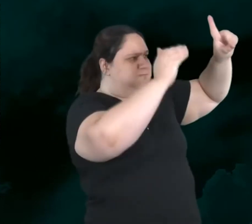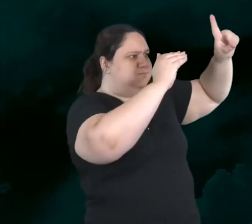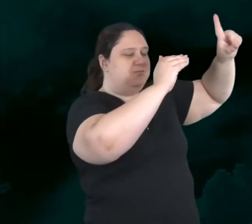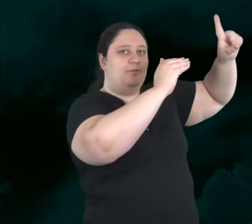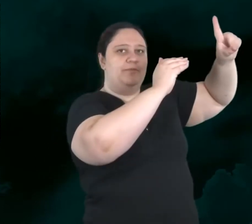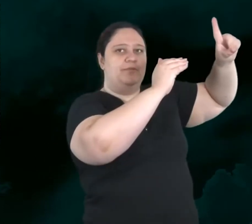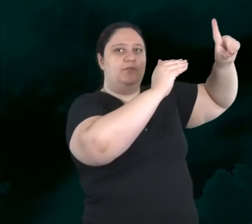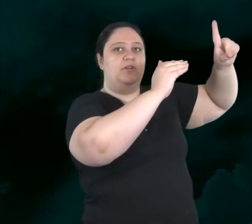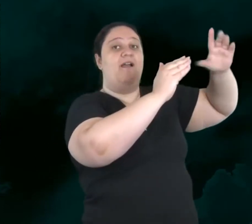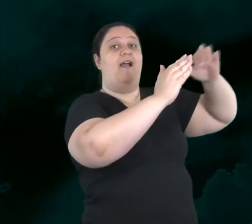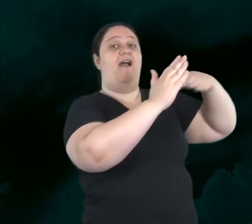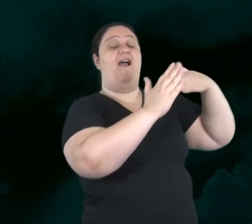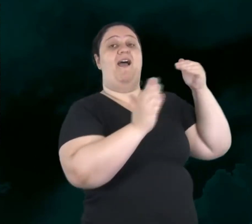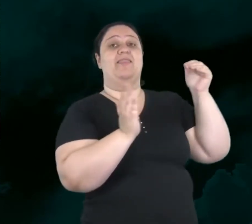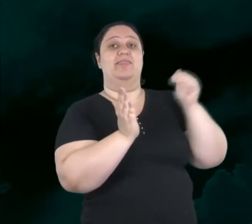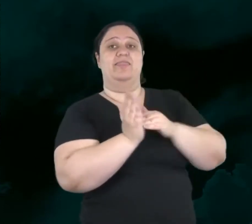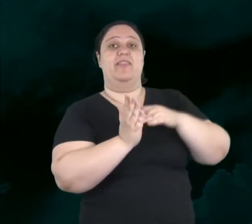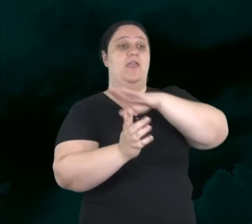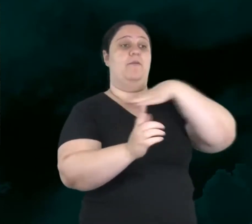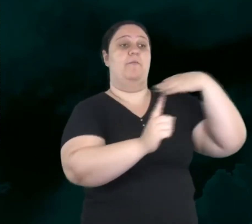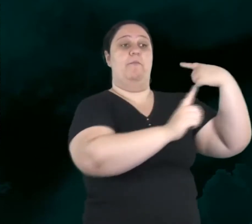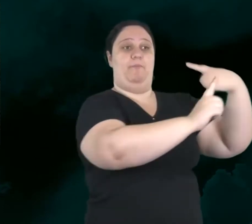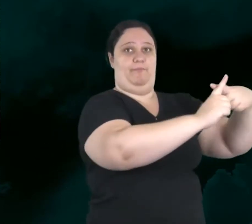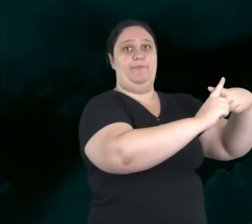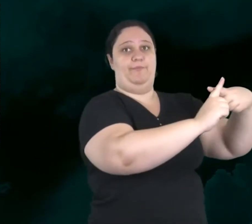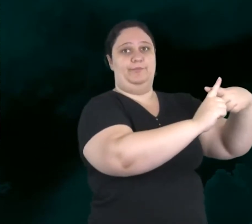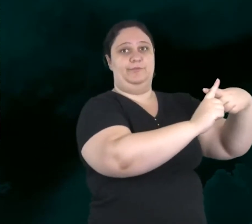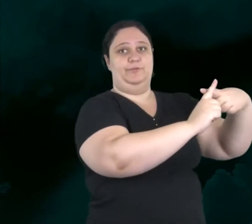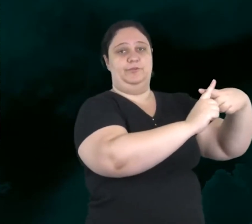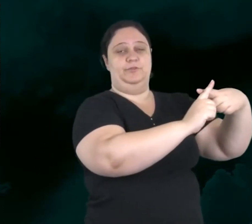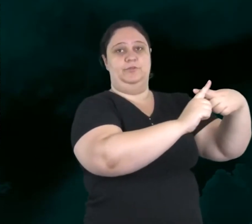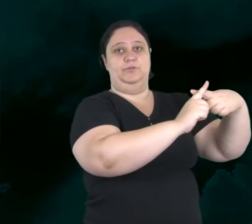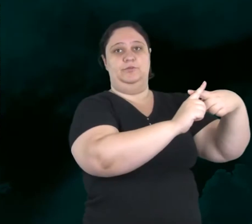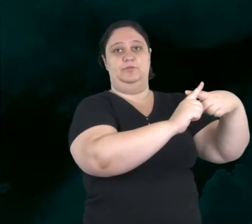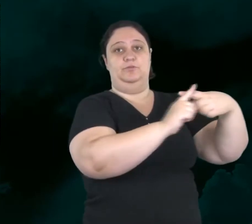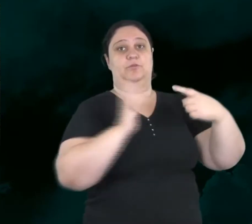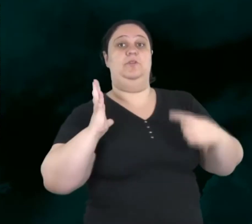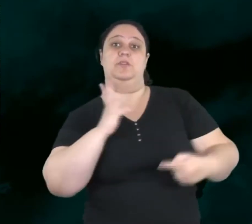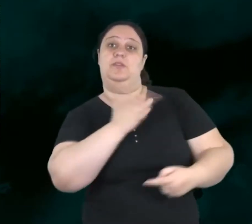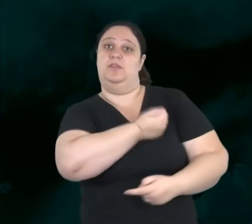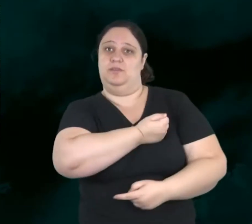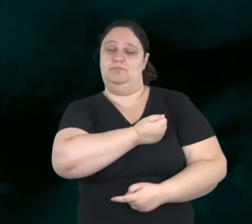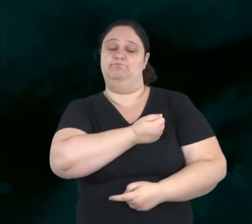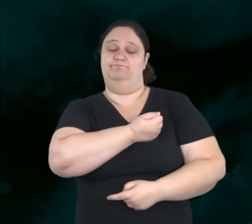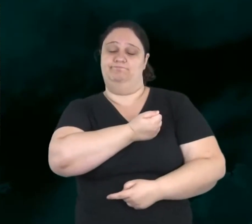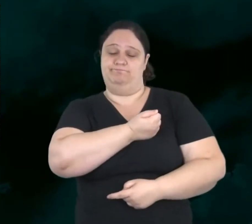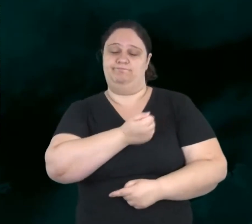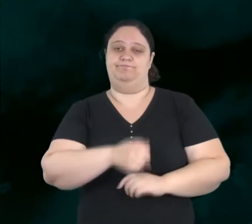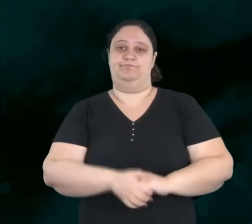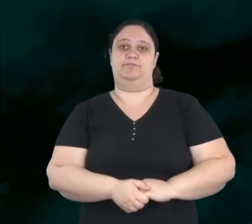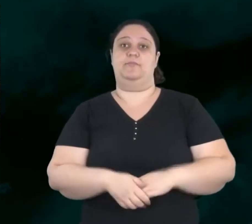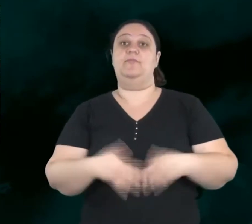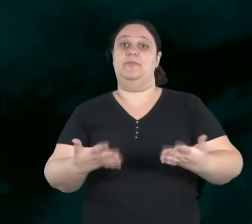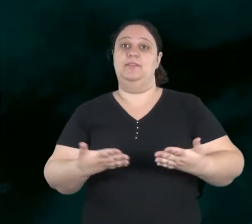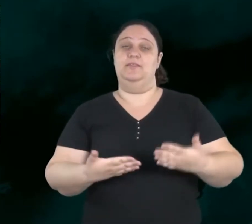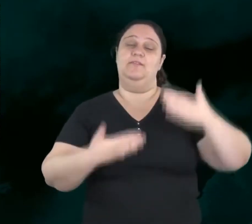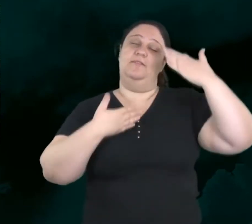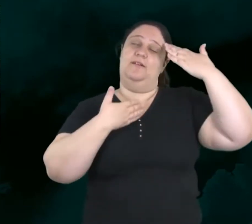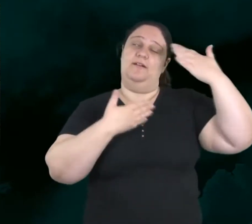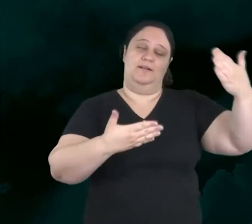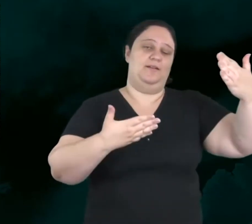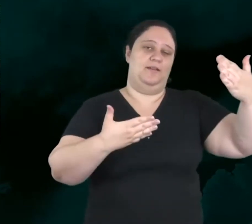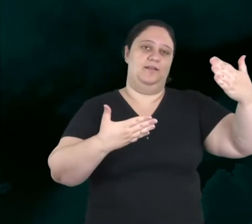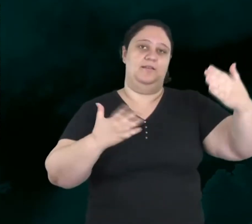morte realizou a nossa eterna redenção. E graças a essa redenção,